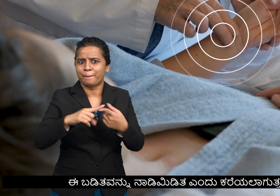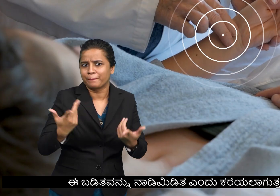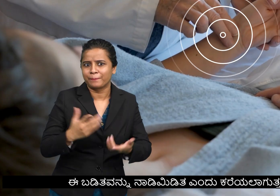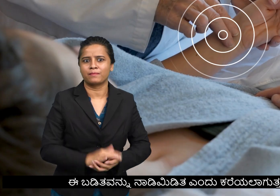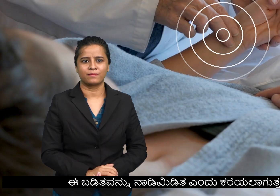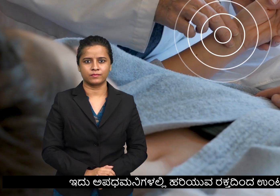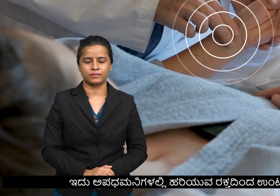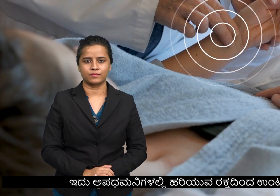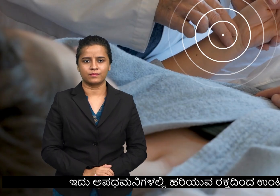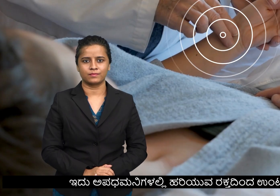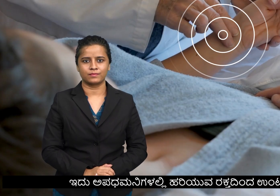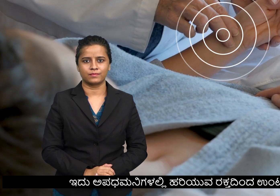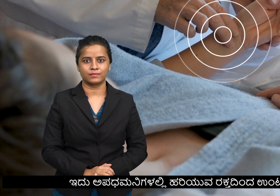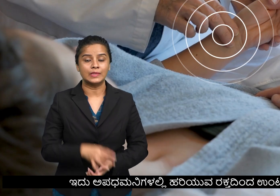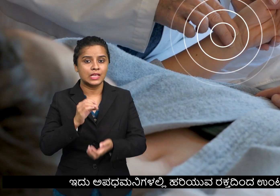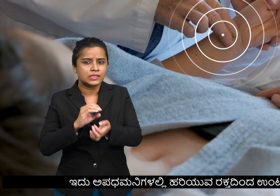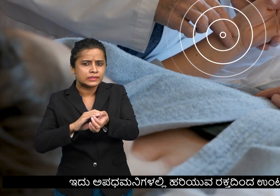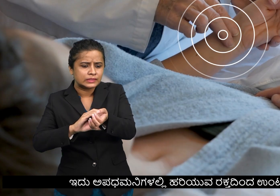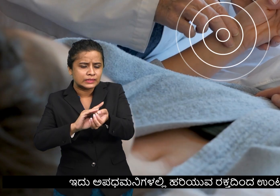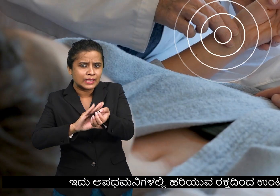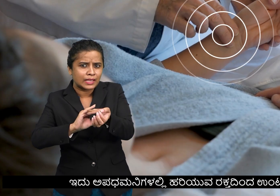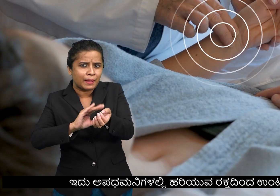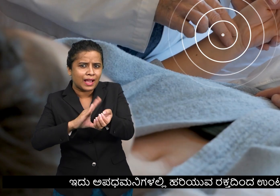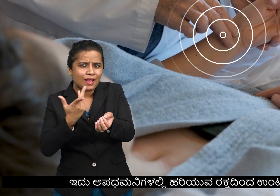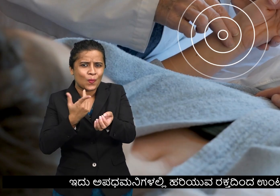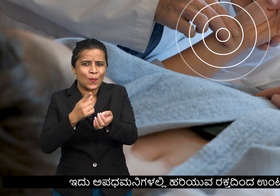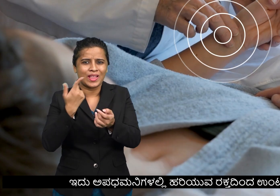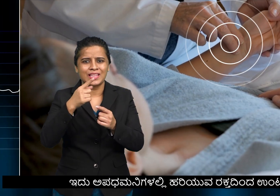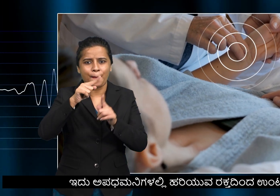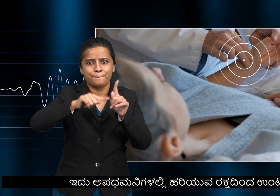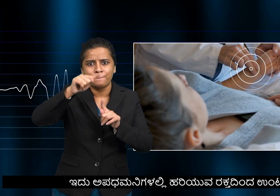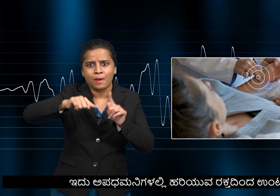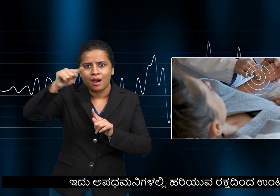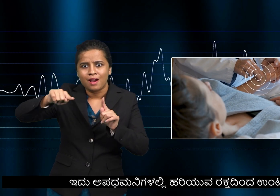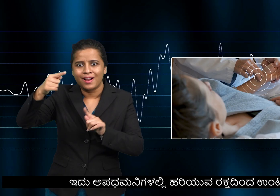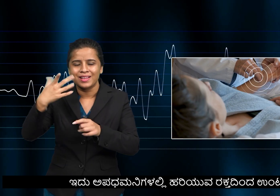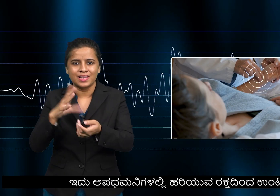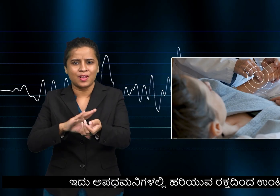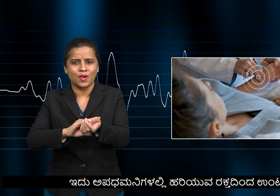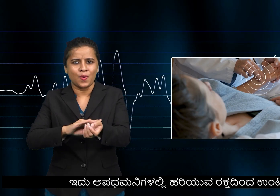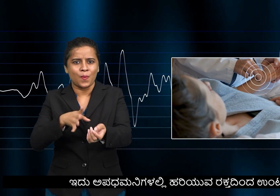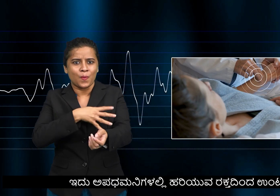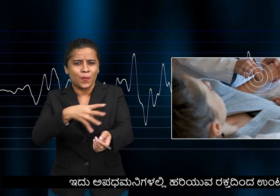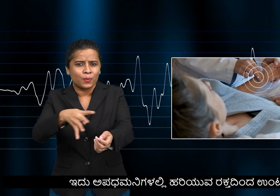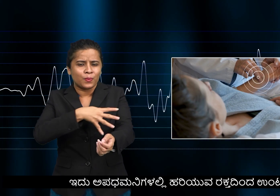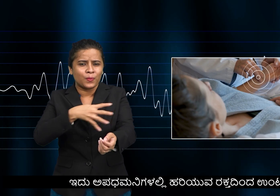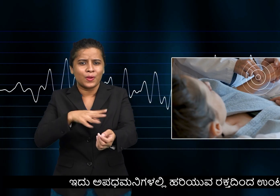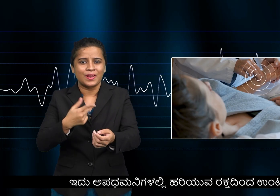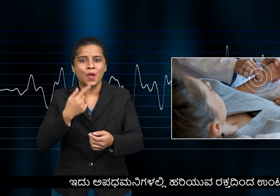ಕರೆಯಲಾಗುತ್ತದೆ ಮತ್ತು ಇದು ಅಪಧಮನಿಗಳಲ್ಲಿ ಹರಿಯುವ ರಕ್ತದಿಂದ ಉಂಟಾಗುತ್ತದೆ.